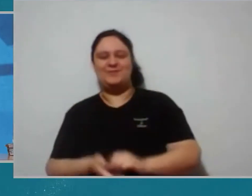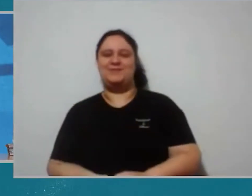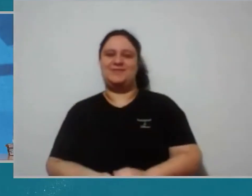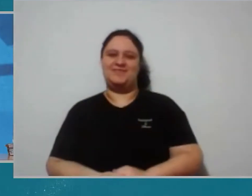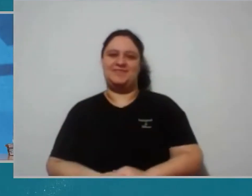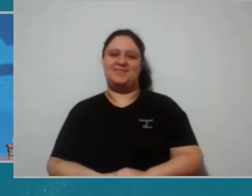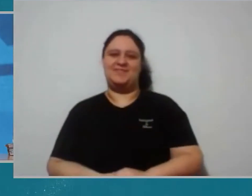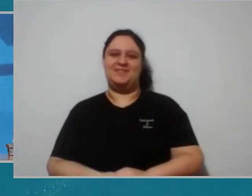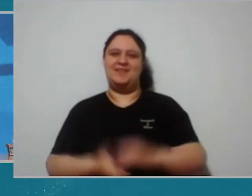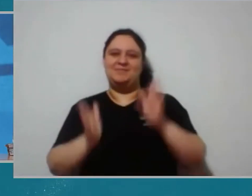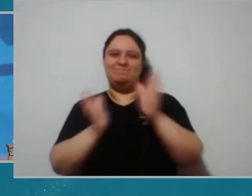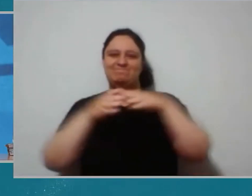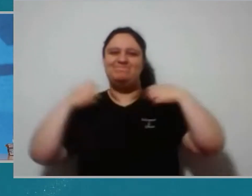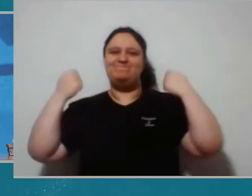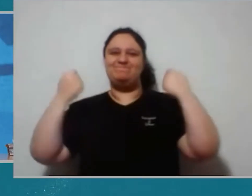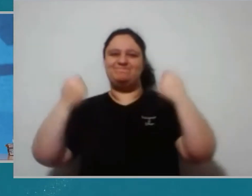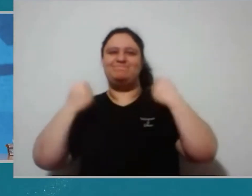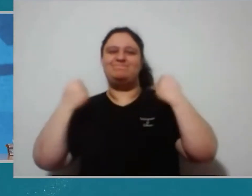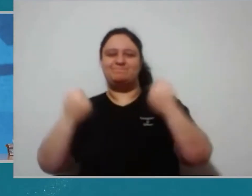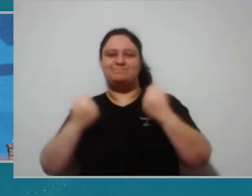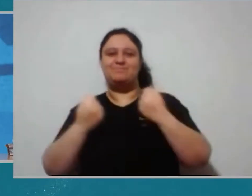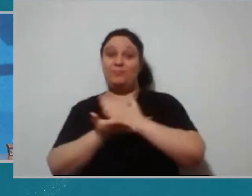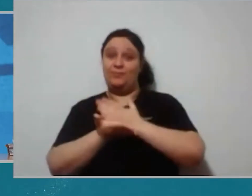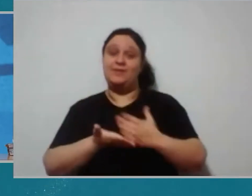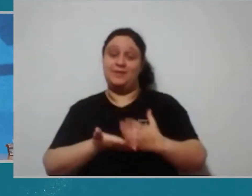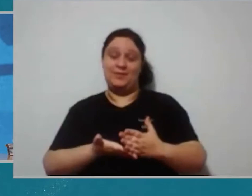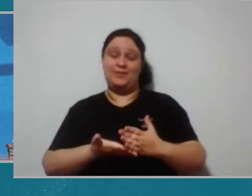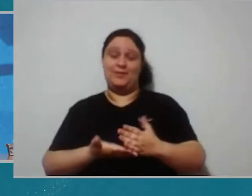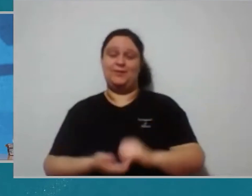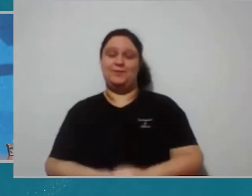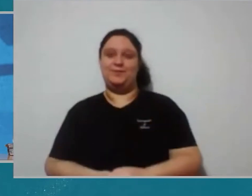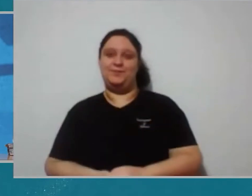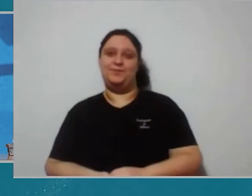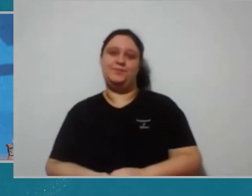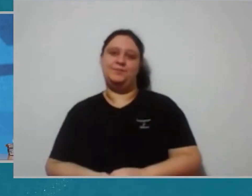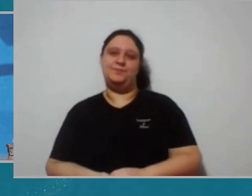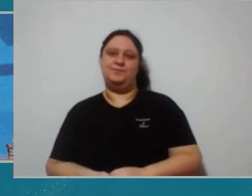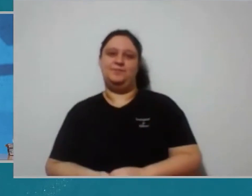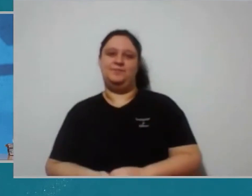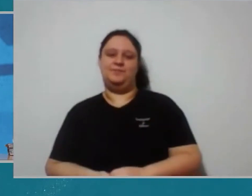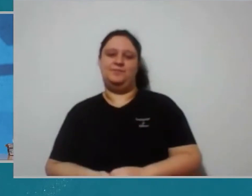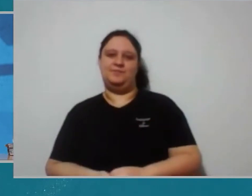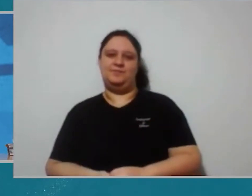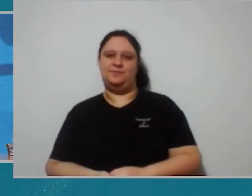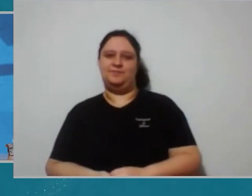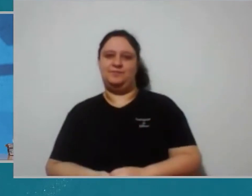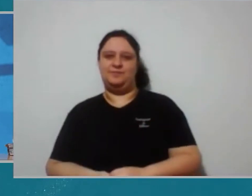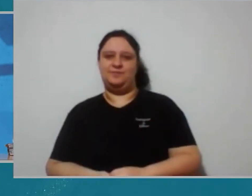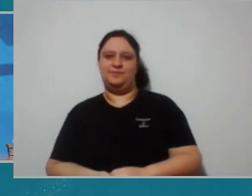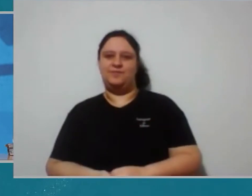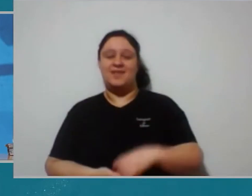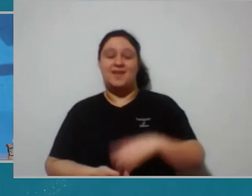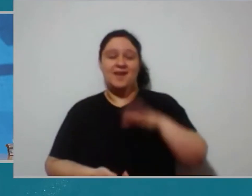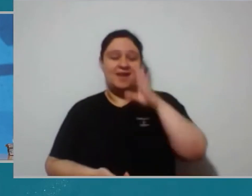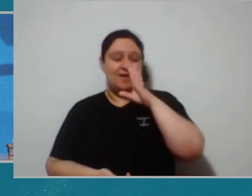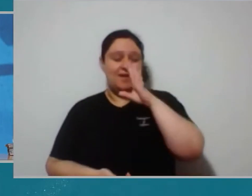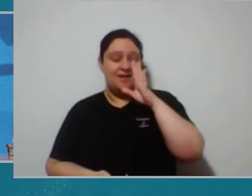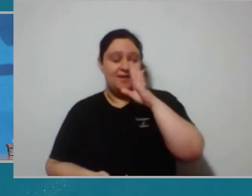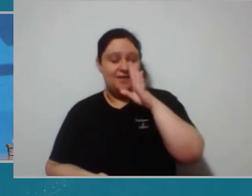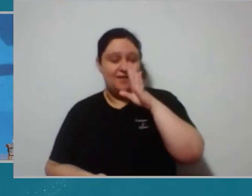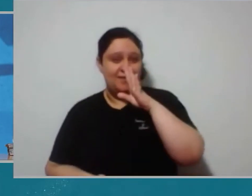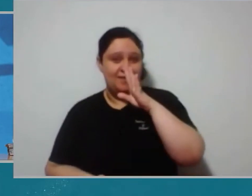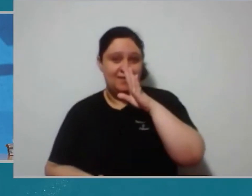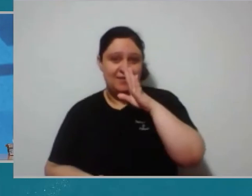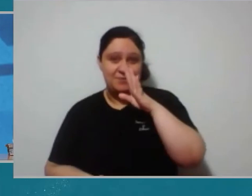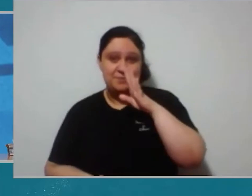Aleluia. Aí começou, né? Irmãos, aí é muito impressionante essa passagem que o Senhor conversou